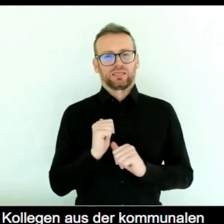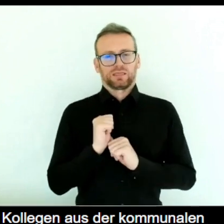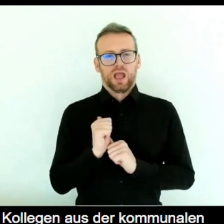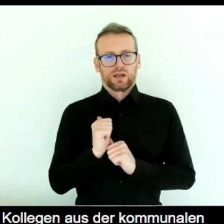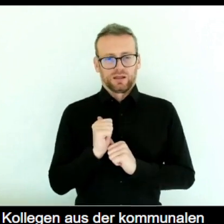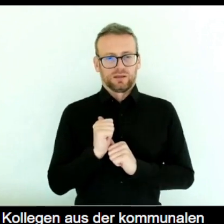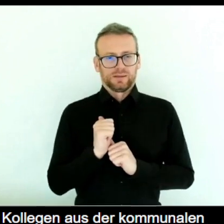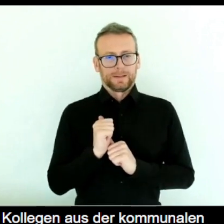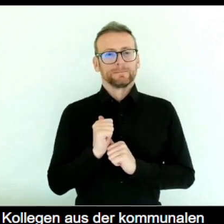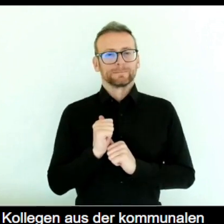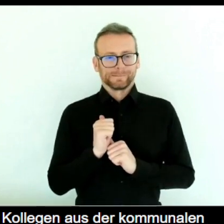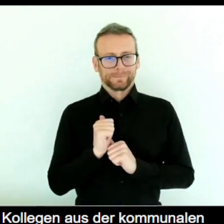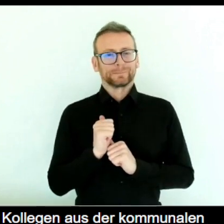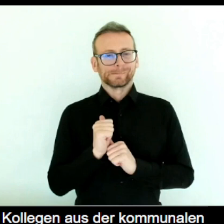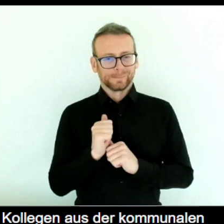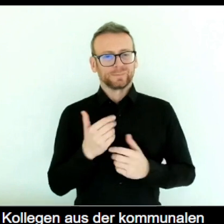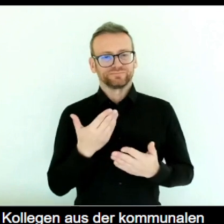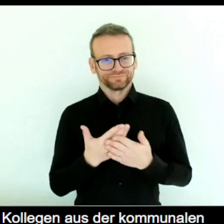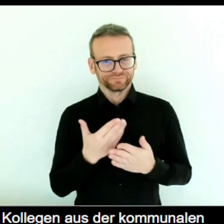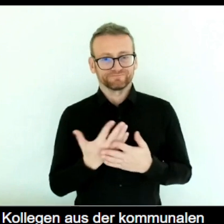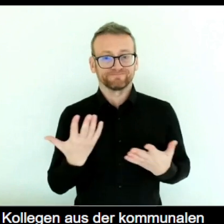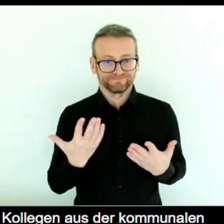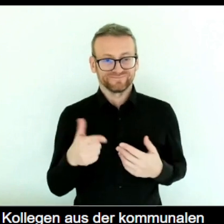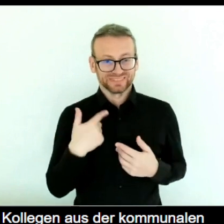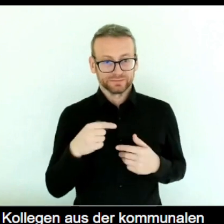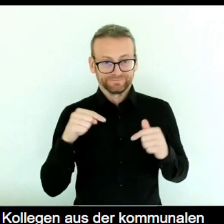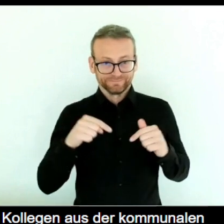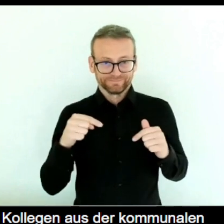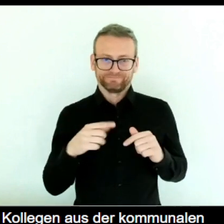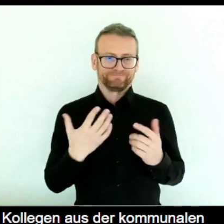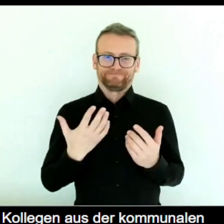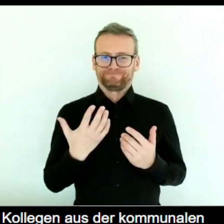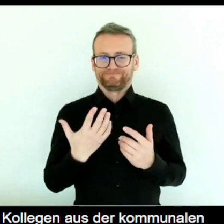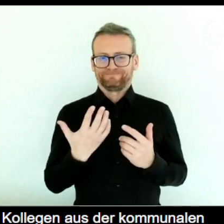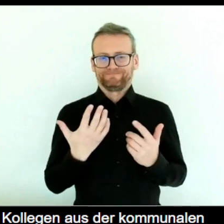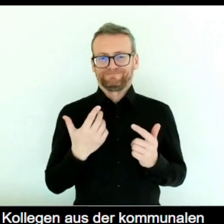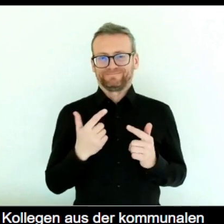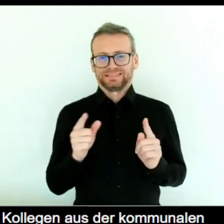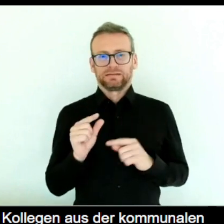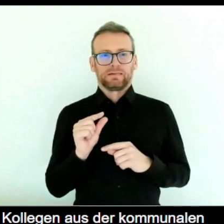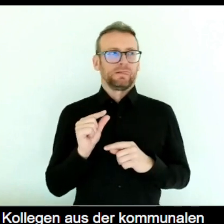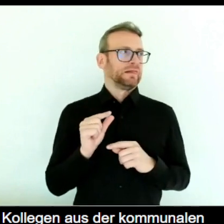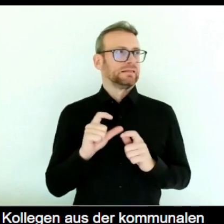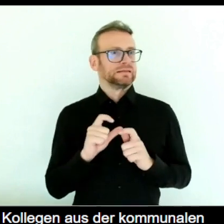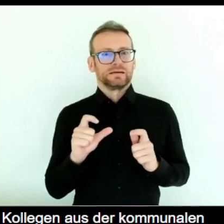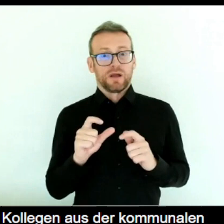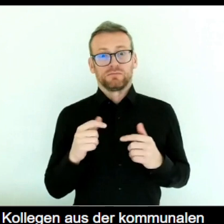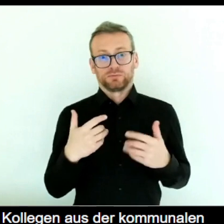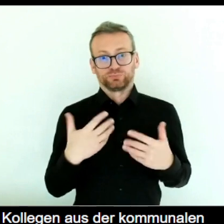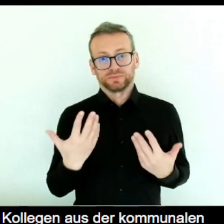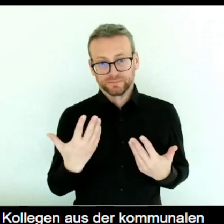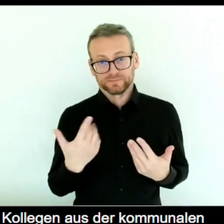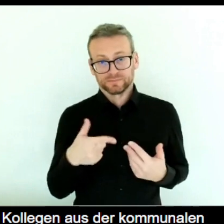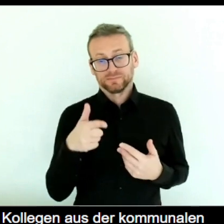Lücke westlich und östlich von Simbach in Niederbayern muss geschlossen werden. Zwischen Marken und Malching, so circa 30 Kilometer geht es hier.